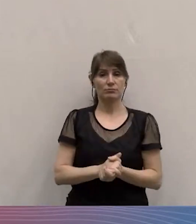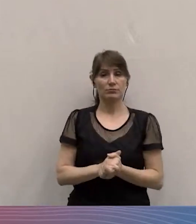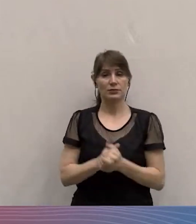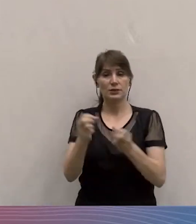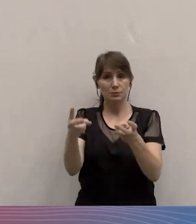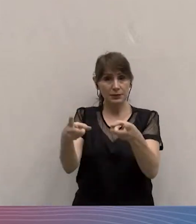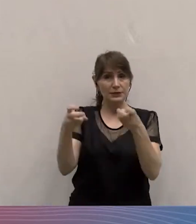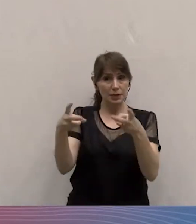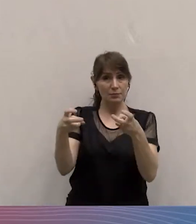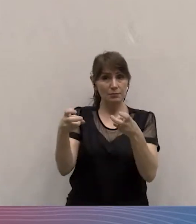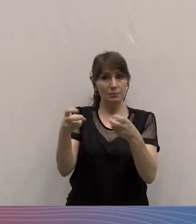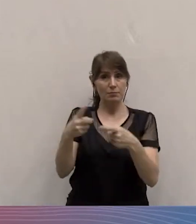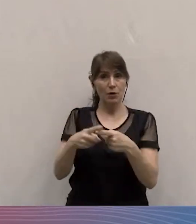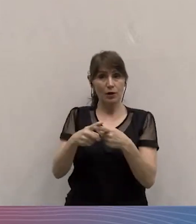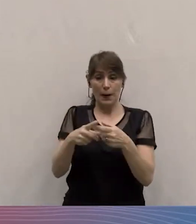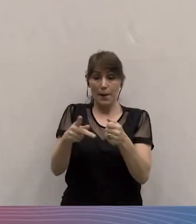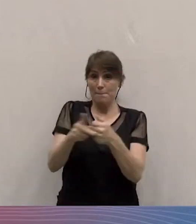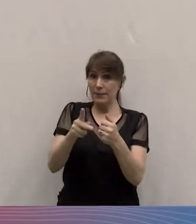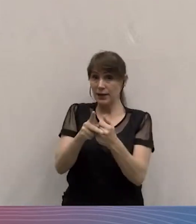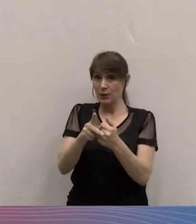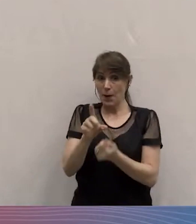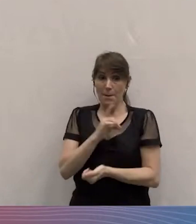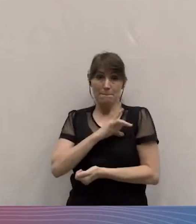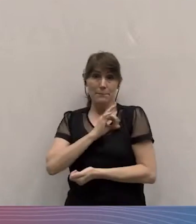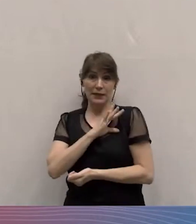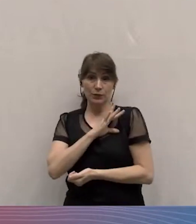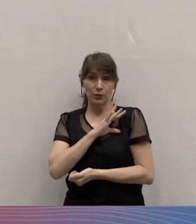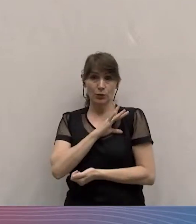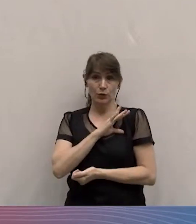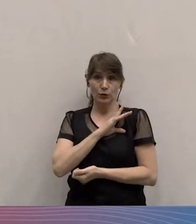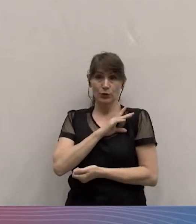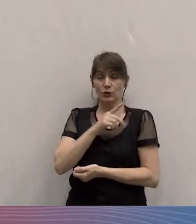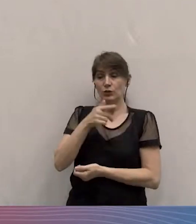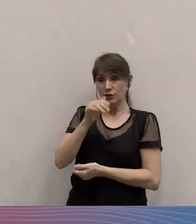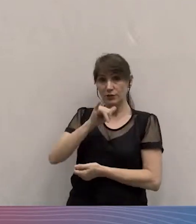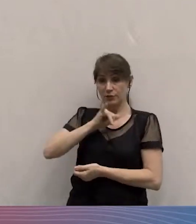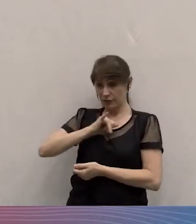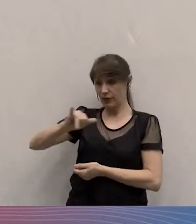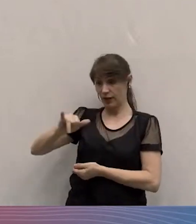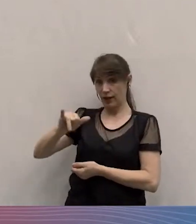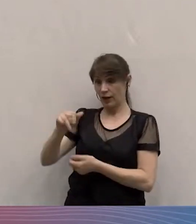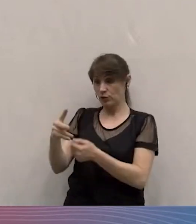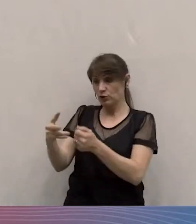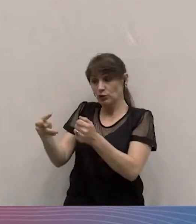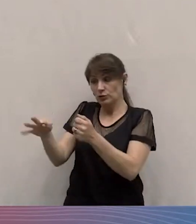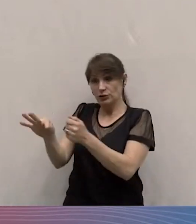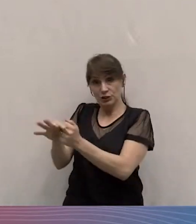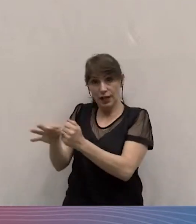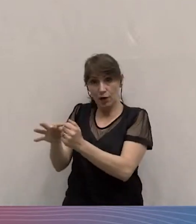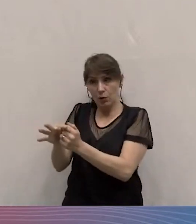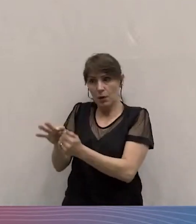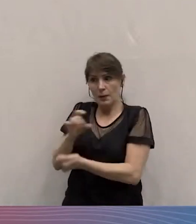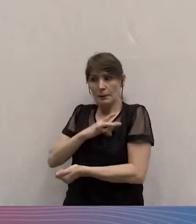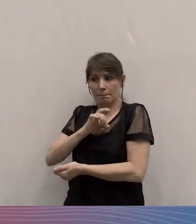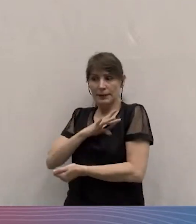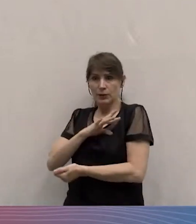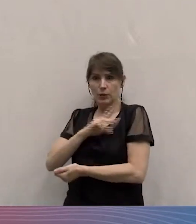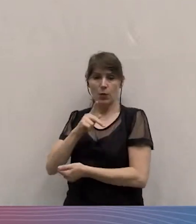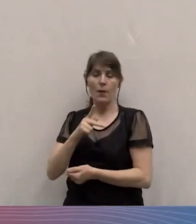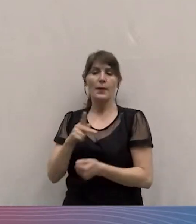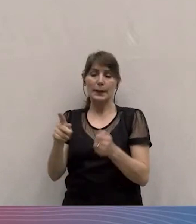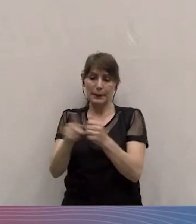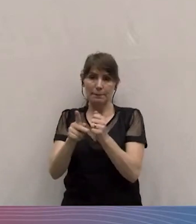porque ele tinha medo de alguém relatar para o Tiago que Pedro estava comendo com os